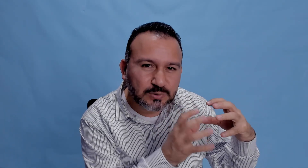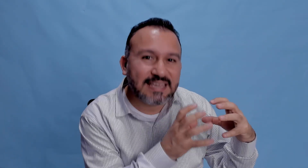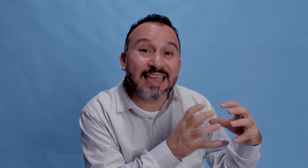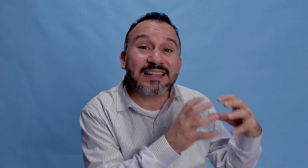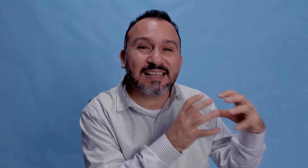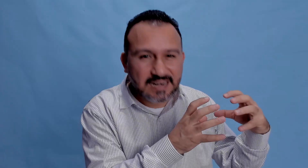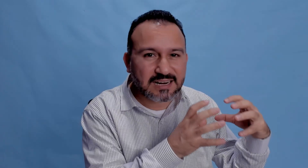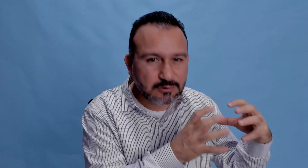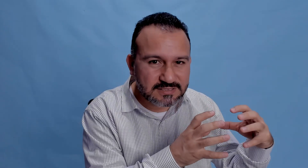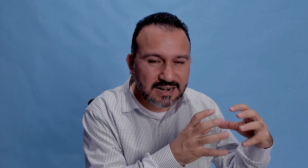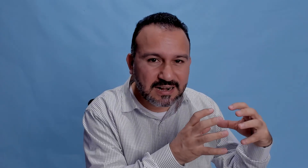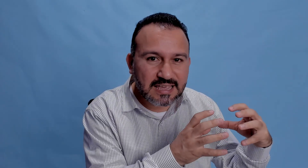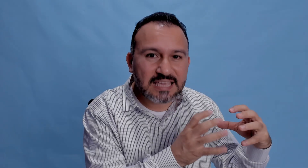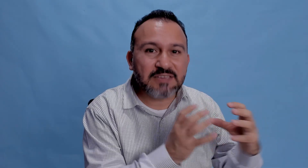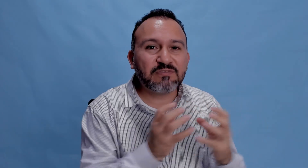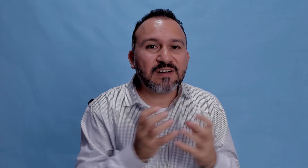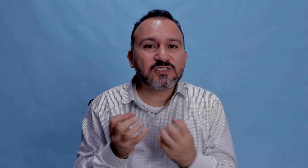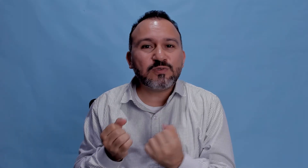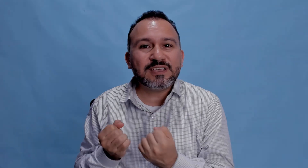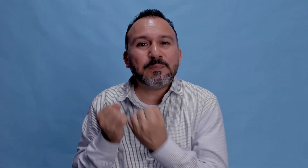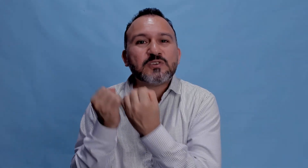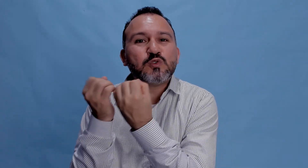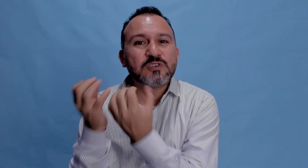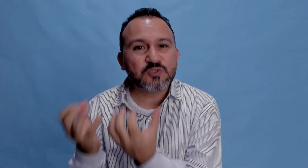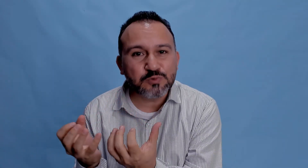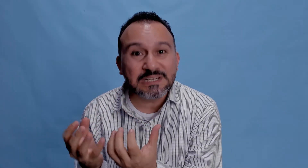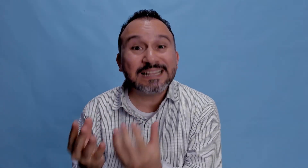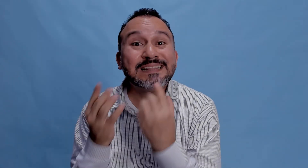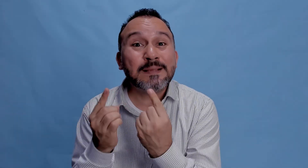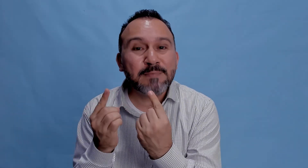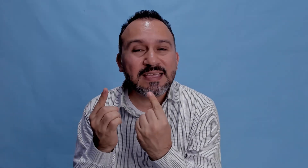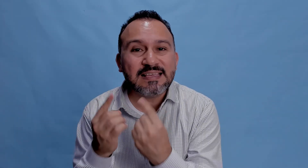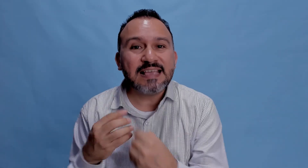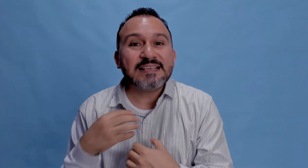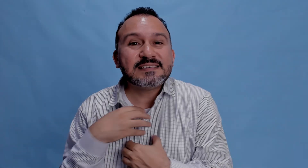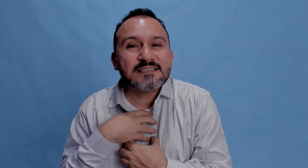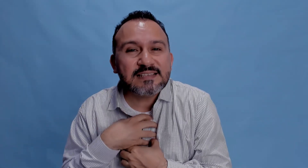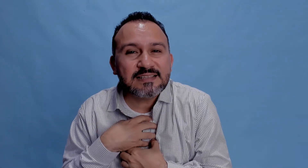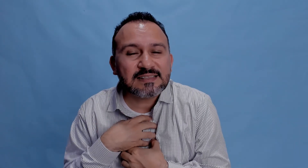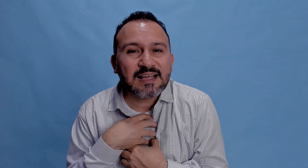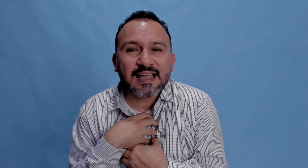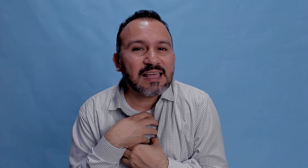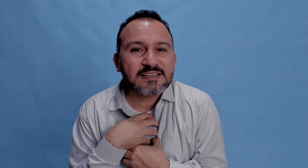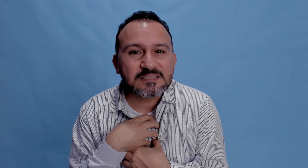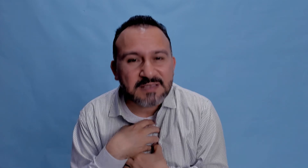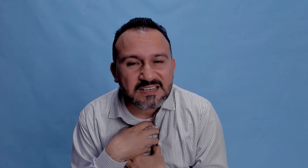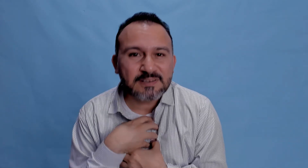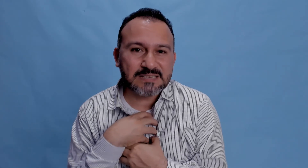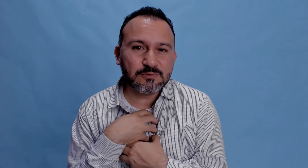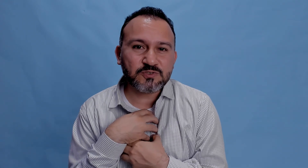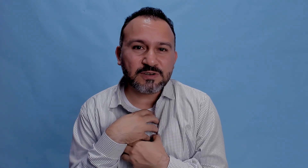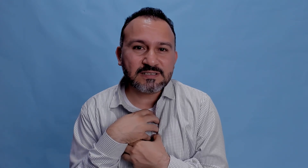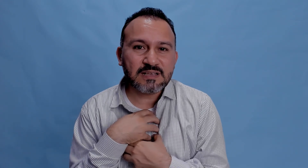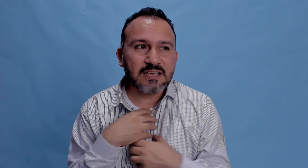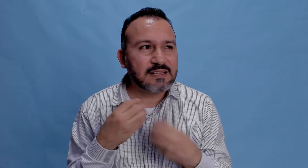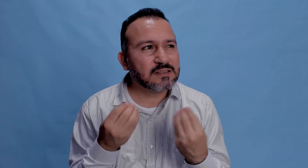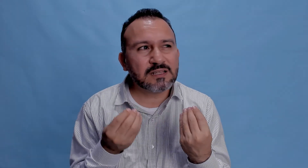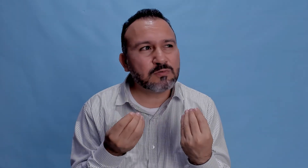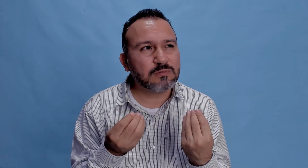que ela quer causar e faz com que a pessoa surda também sinta aquelas mesmas emoções. Então,